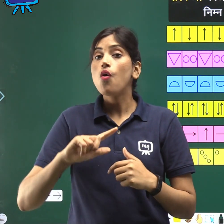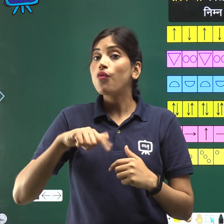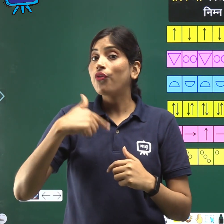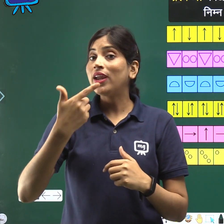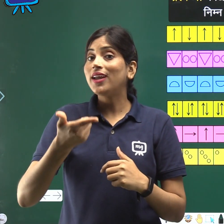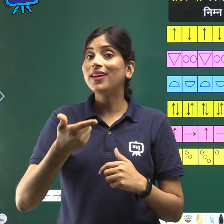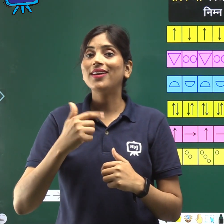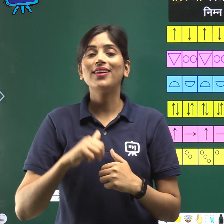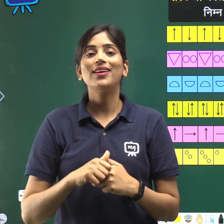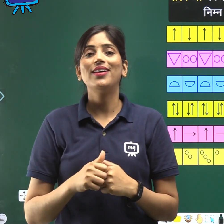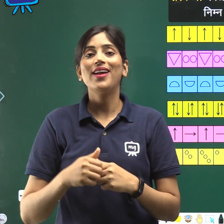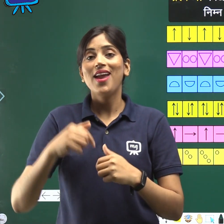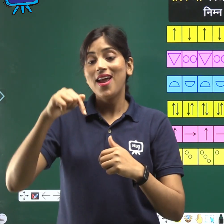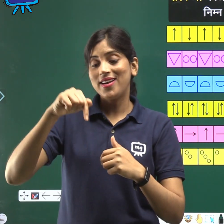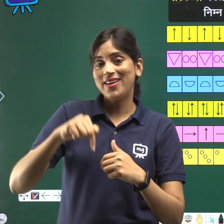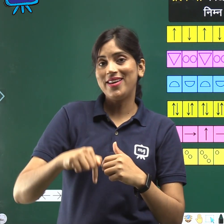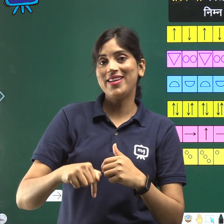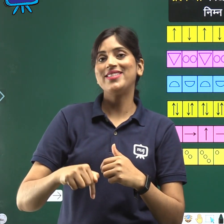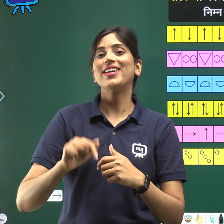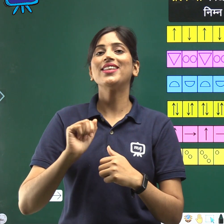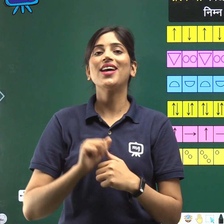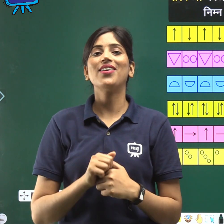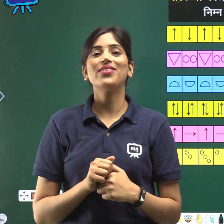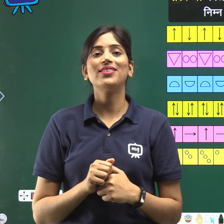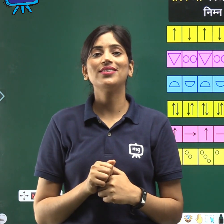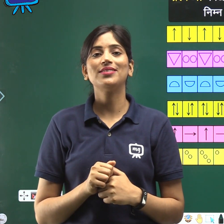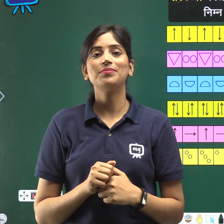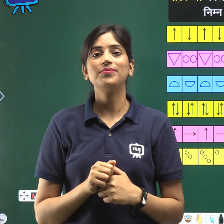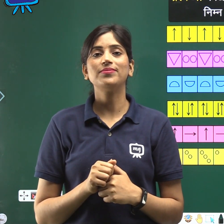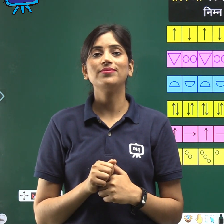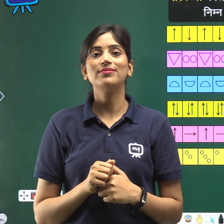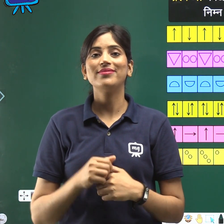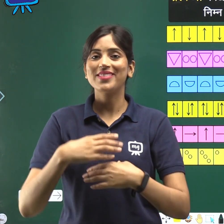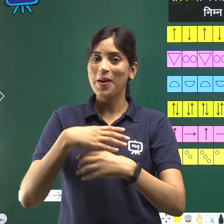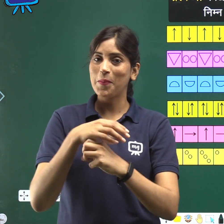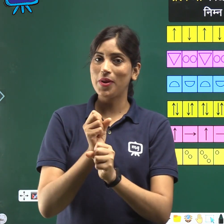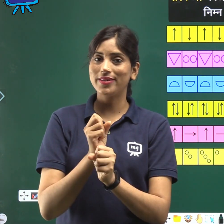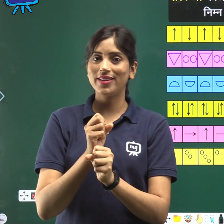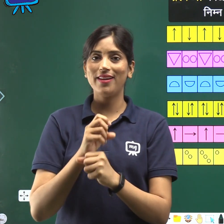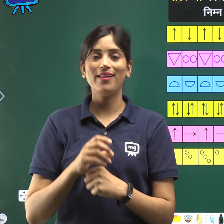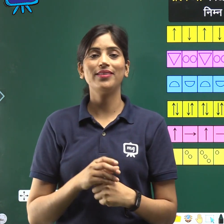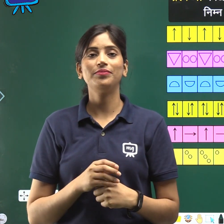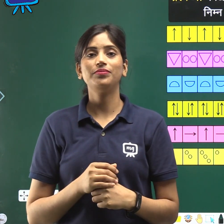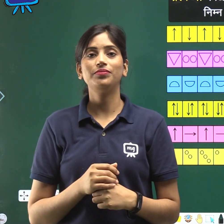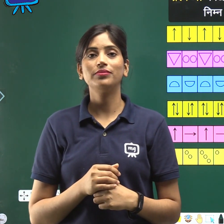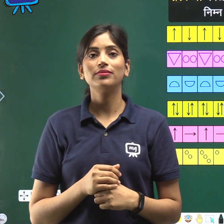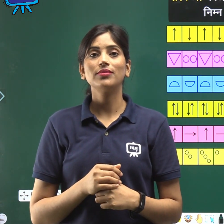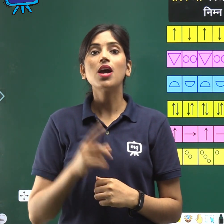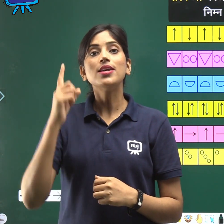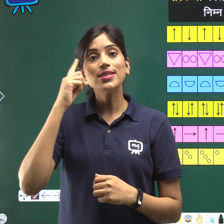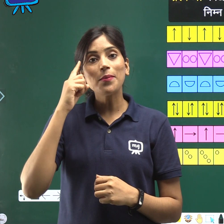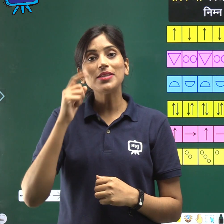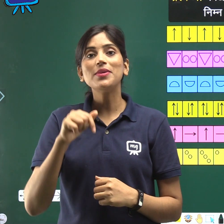फिर नीचे की तरफ। बन गया। समझ में